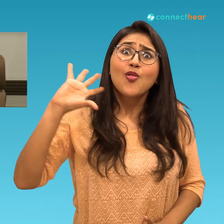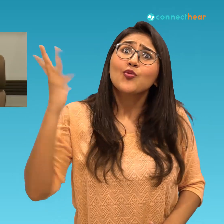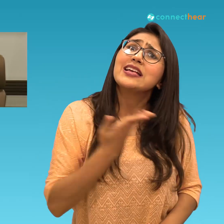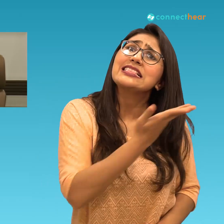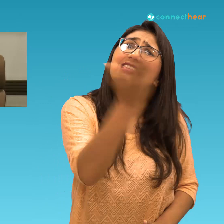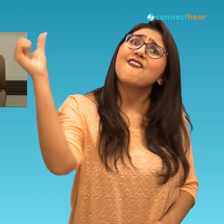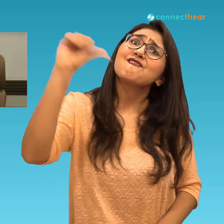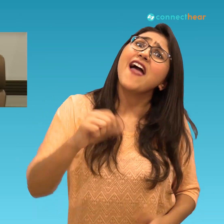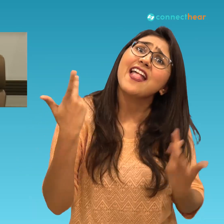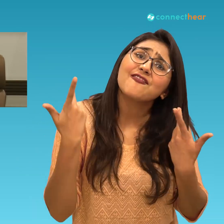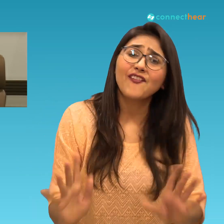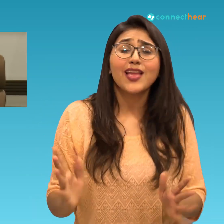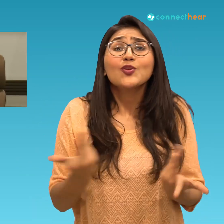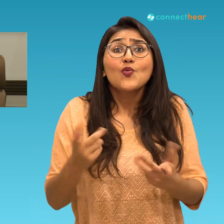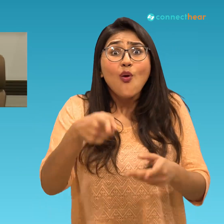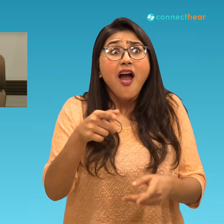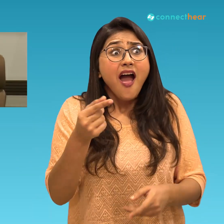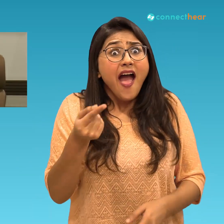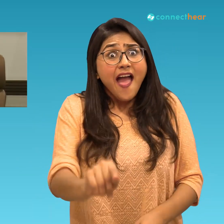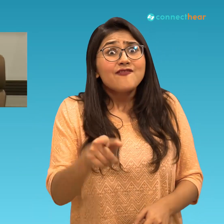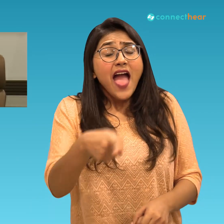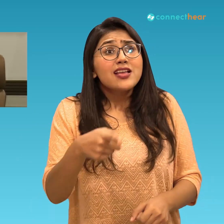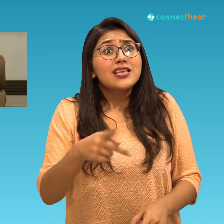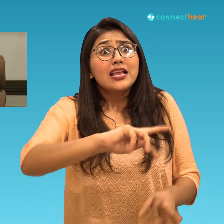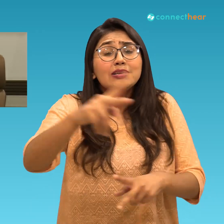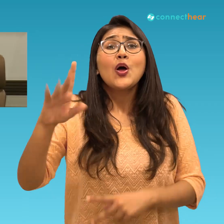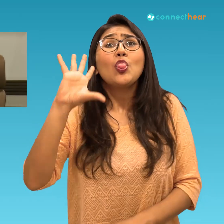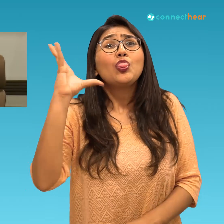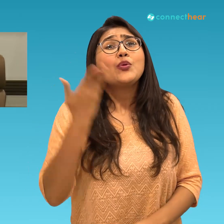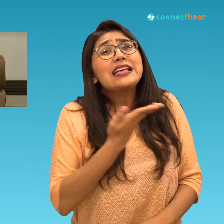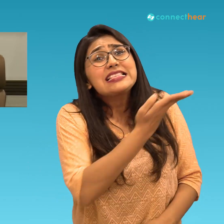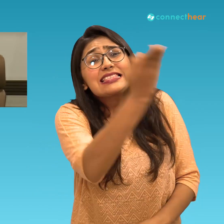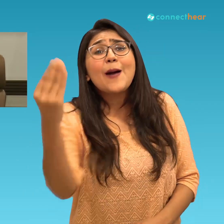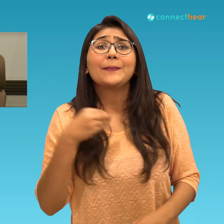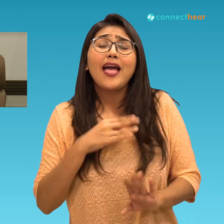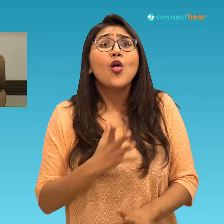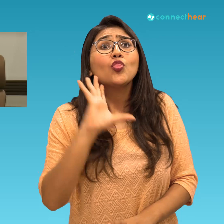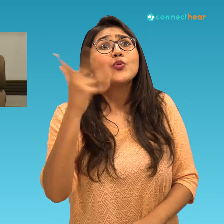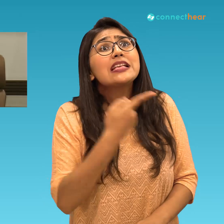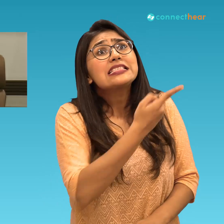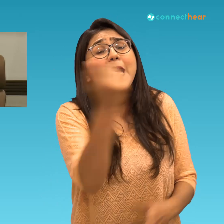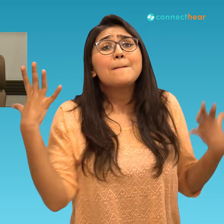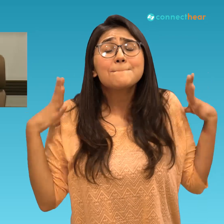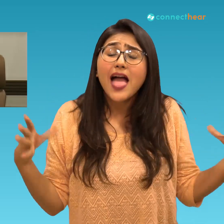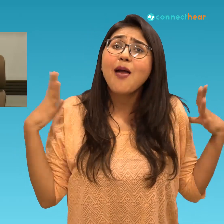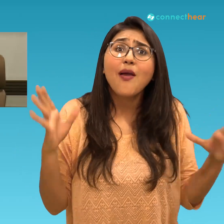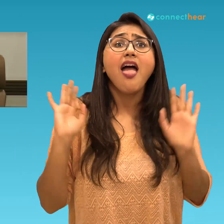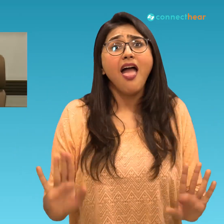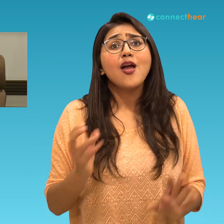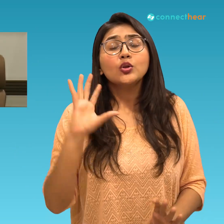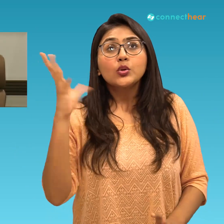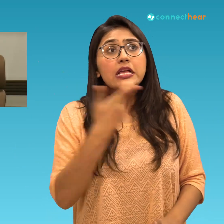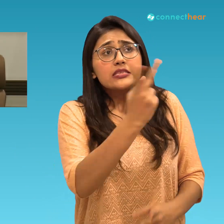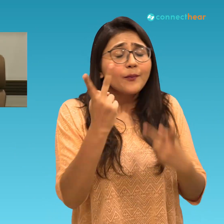इम्पॉर्टेंट ये चीज़ है कि ये एक वायरल इन्फेक्शन है जिस पे सारी दुनिया के अंदर बहुत बड़ा एफर्ट किया जा रहा है और हर तरीके